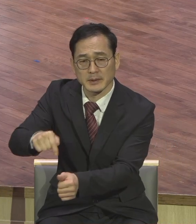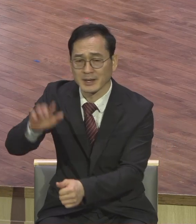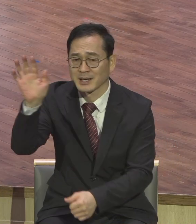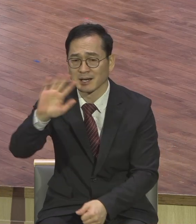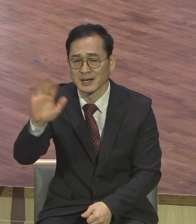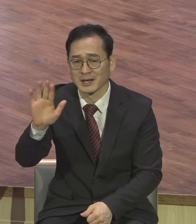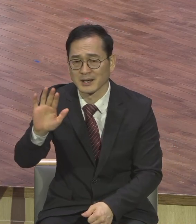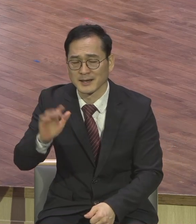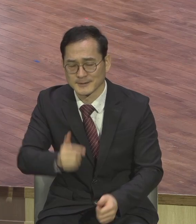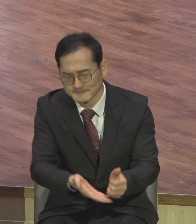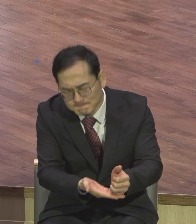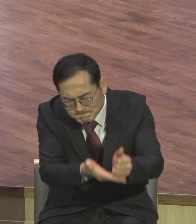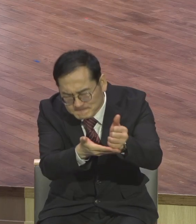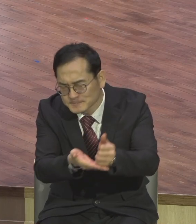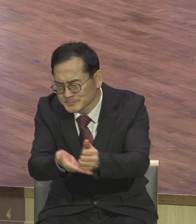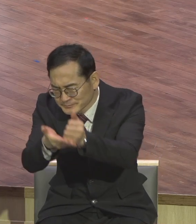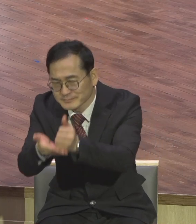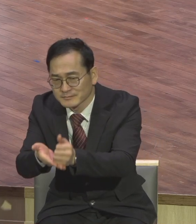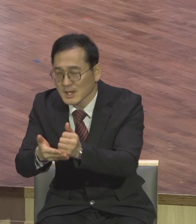서로 섬겨야 하나가 돼요.